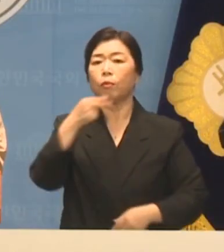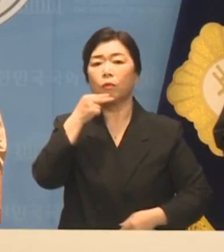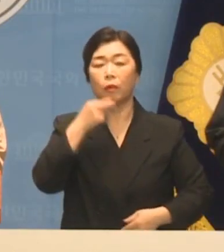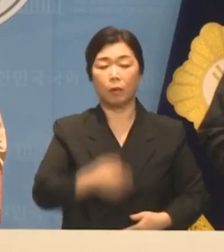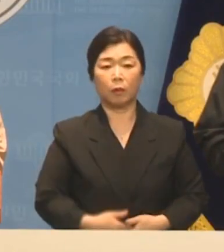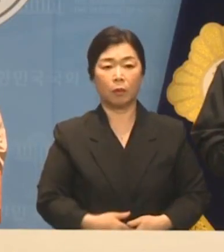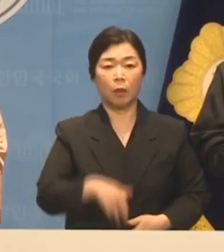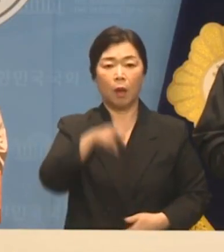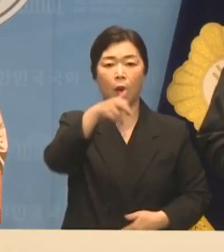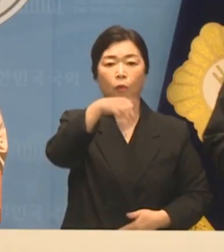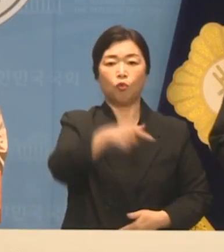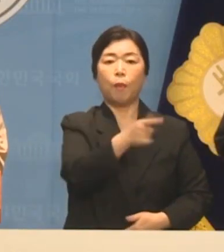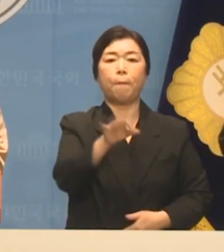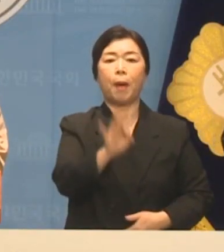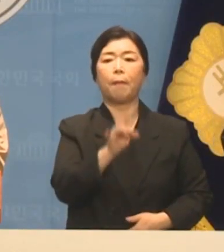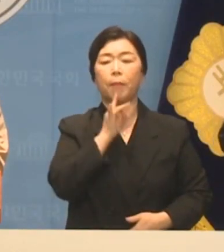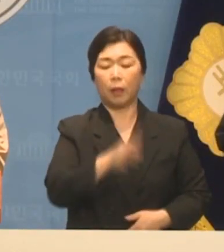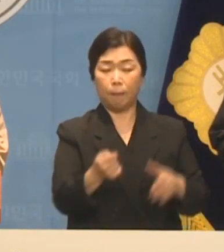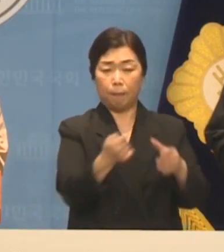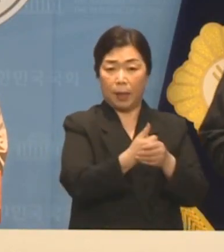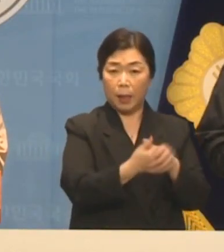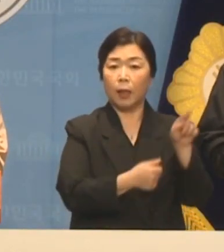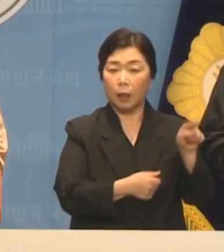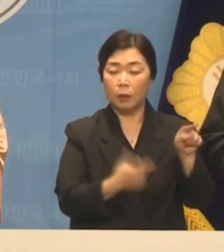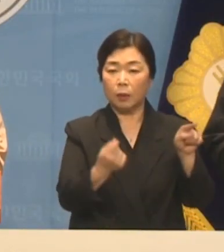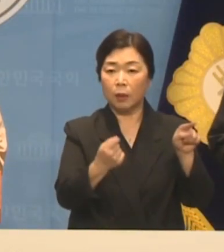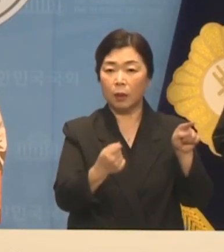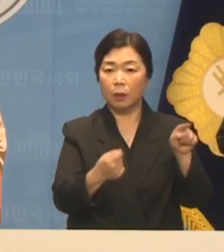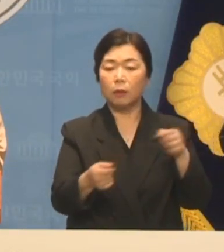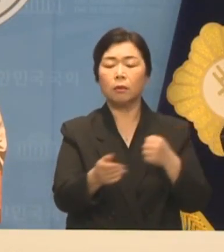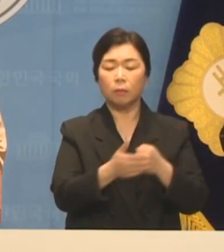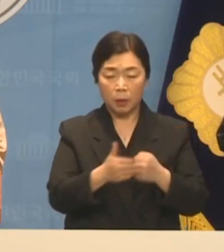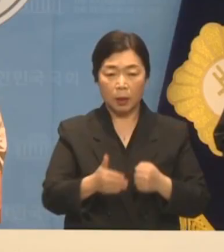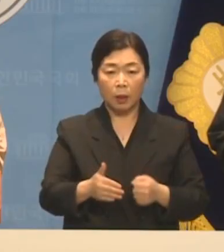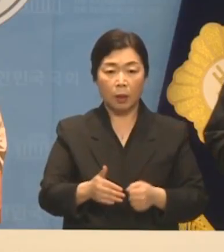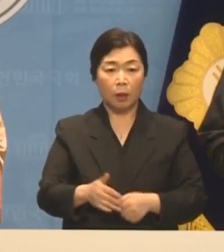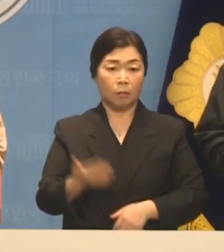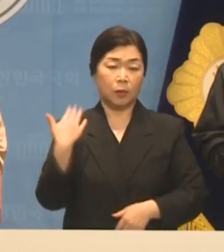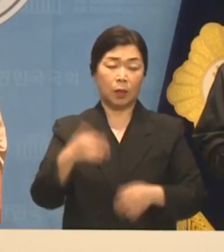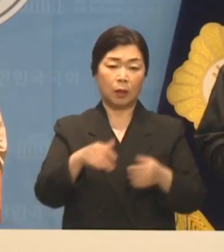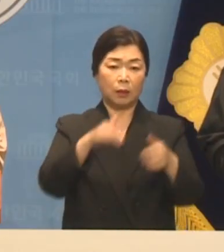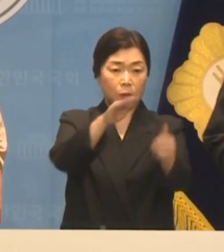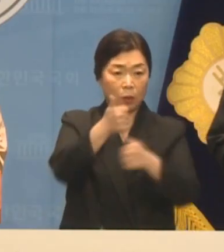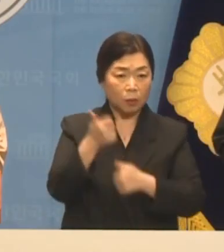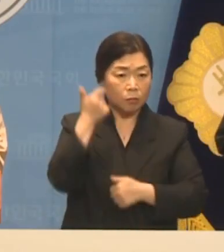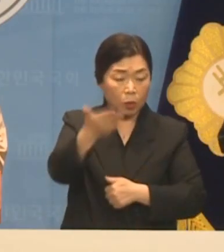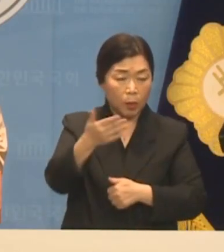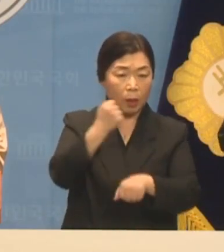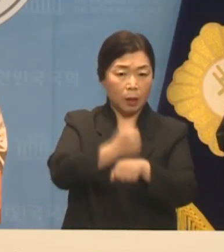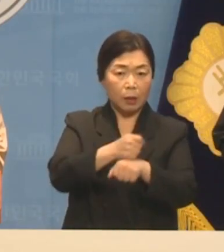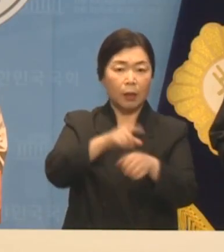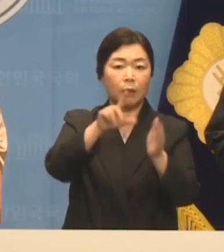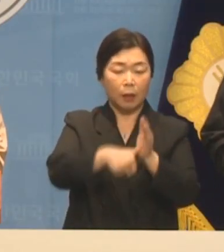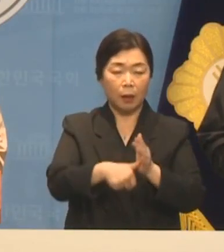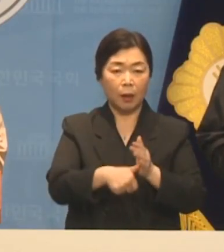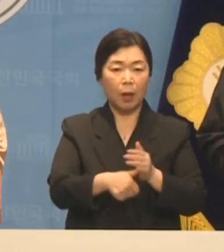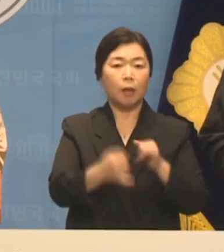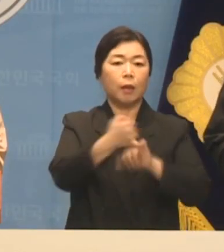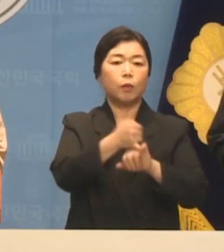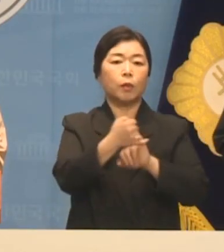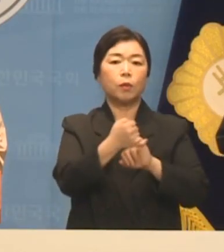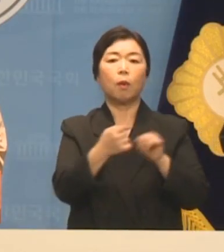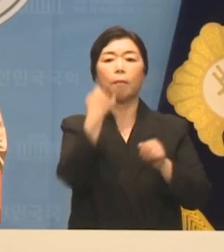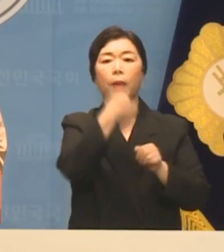지회에서의 클렌징은 명백한 청문회 약속, 상생협약 위반이며 쿠팡이 쟁의행위에 따른 수익률 하락을